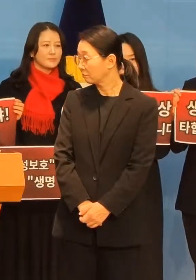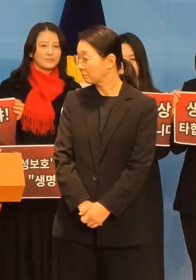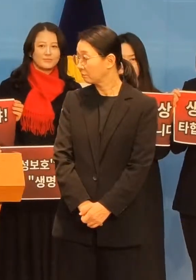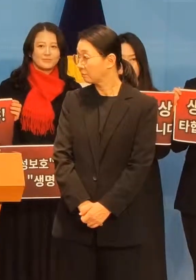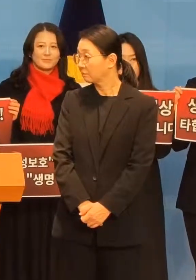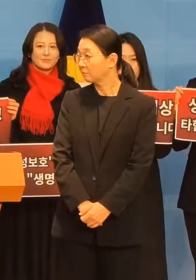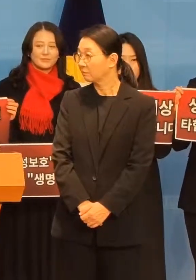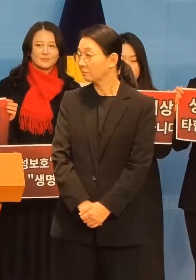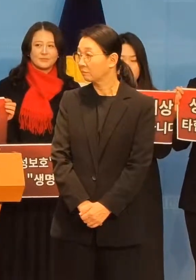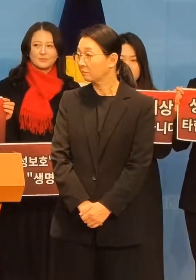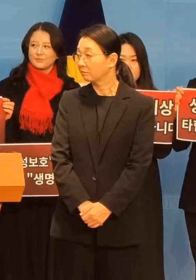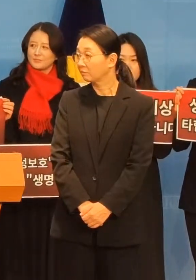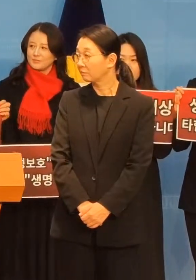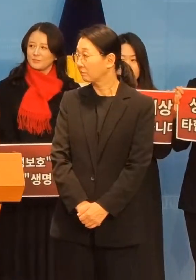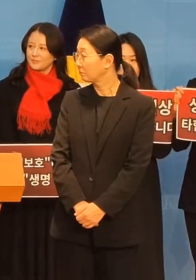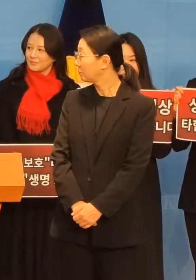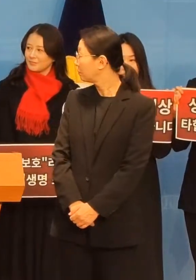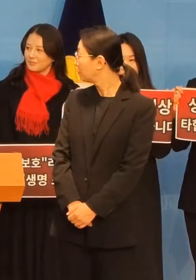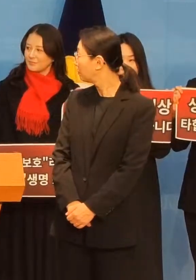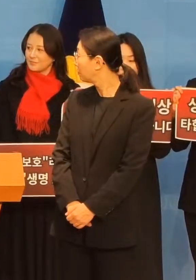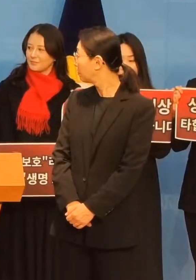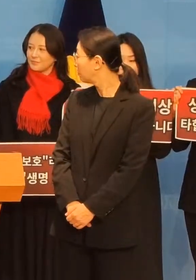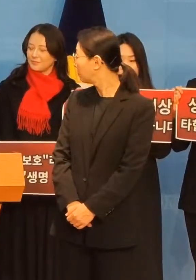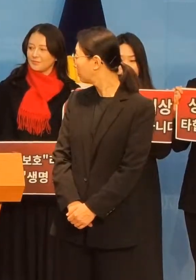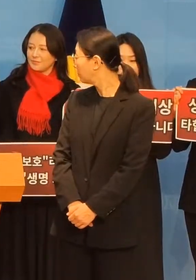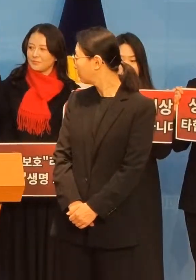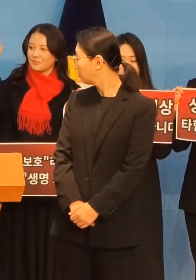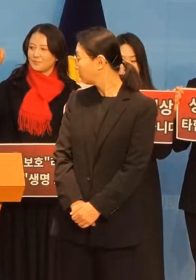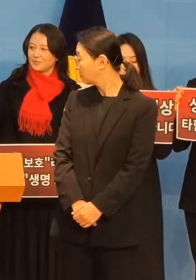연설 2명이에요. 아, 지금 하시면